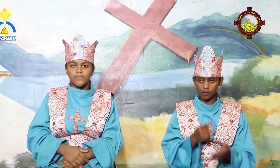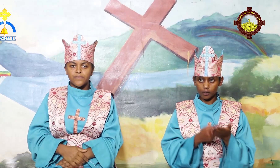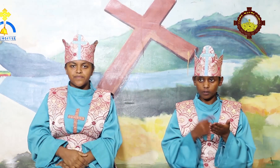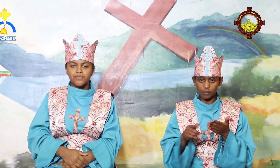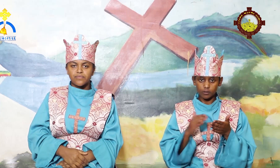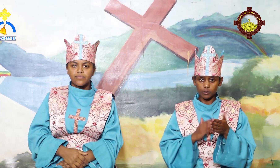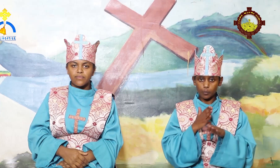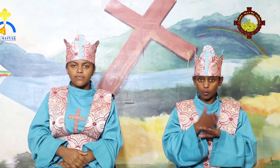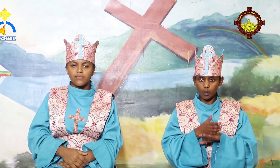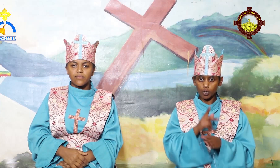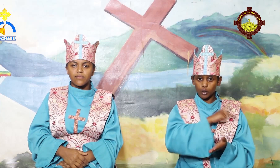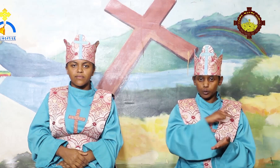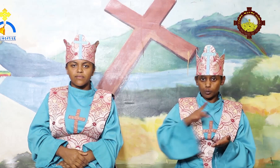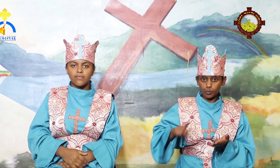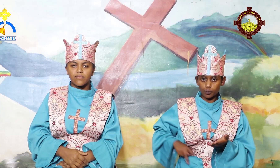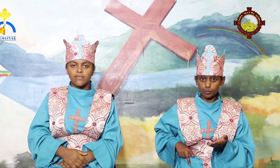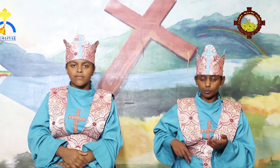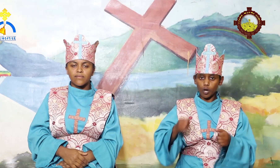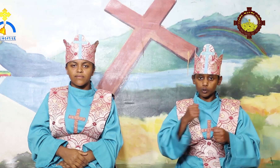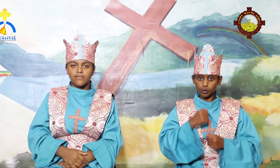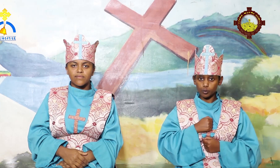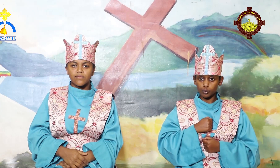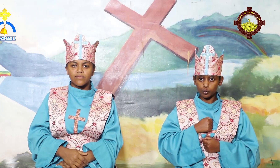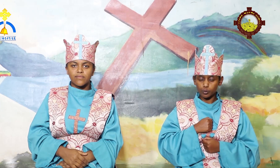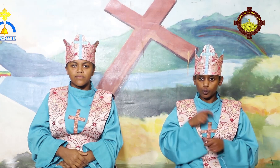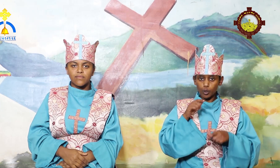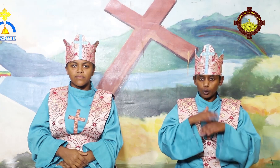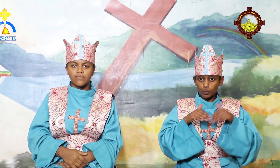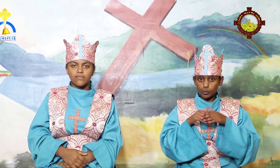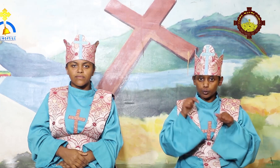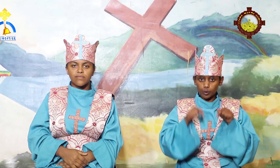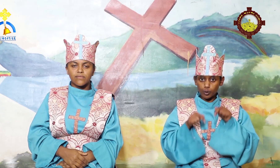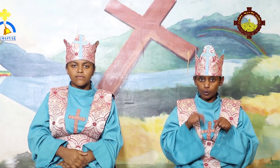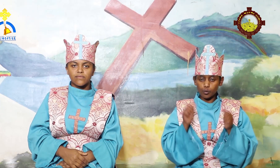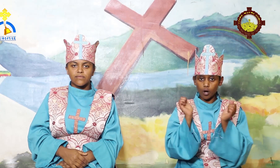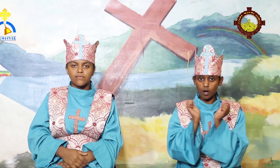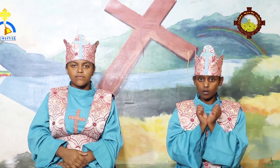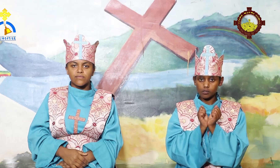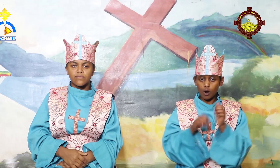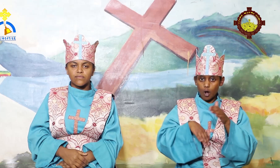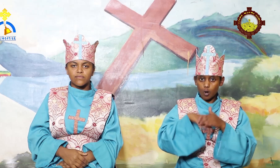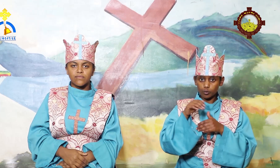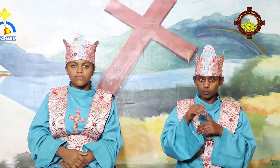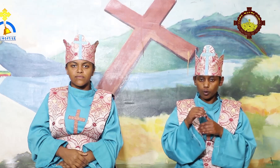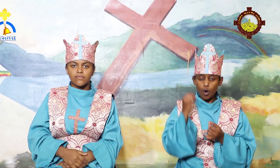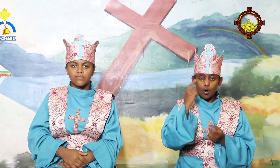ከዚህ በኋላ ንጉሱ አሽከሮቹን እጁን እግሩን አስረው አውጥተው